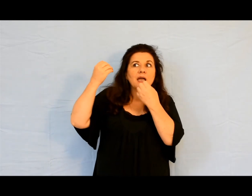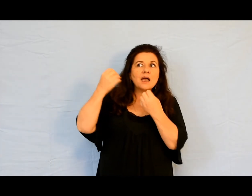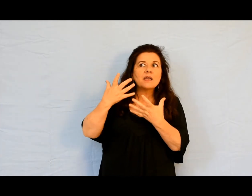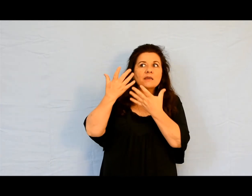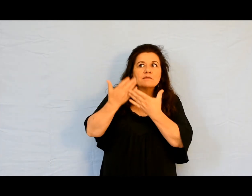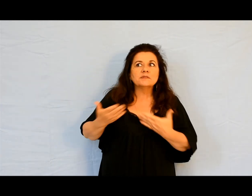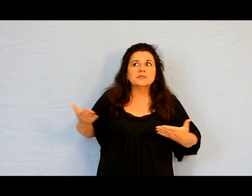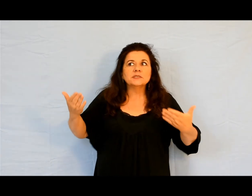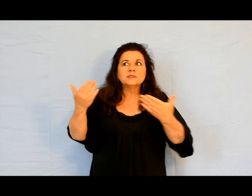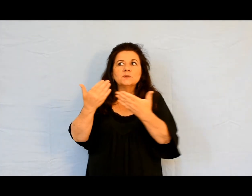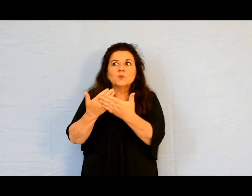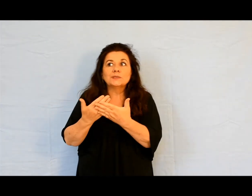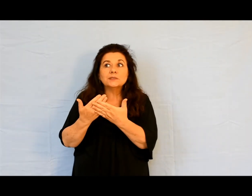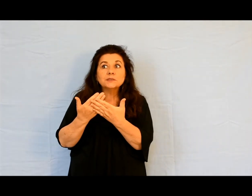il trébuche aussitôt.